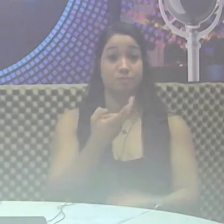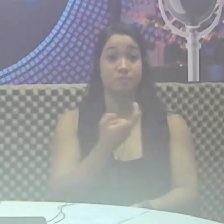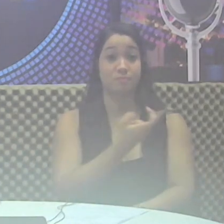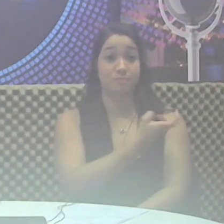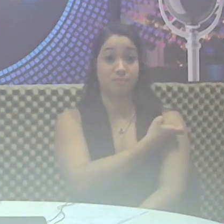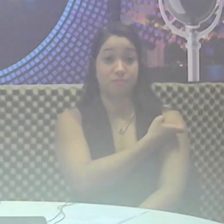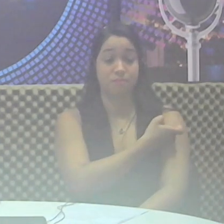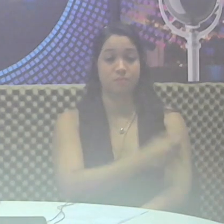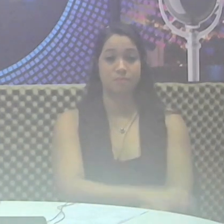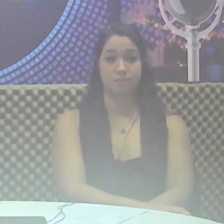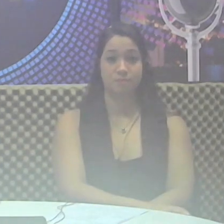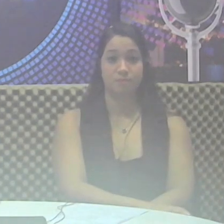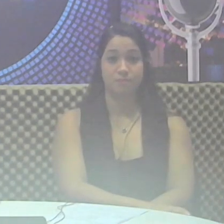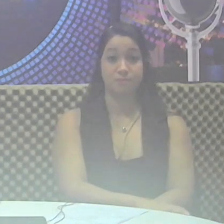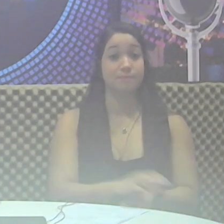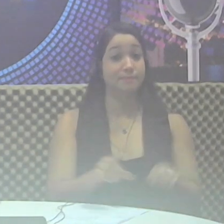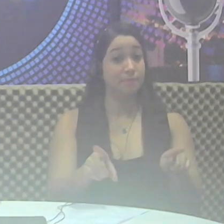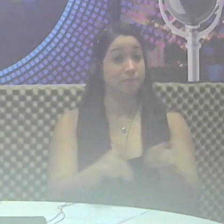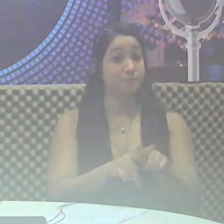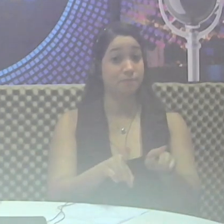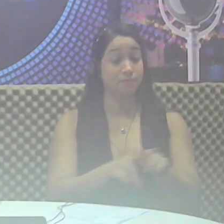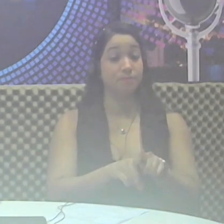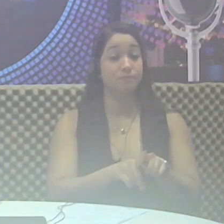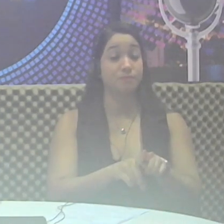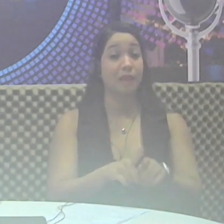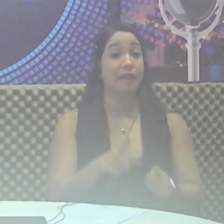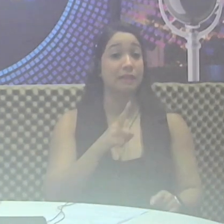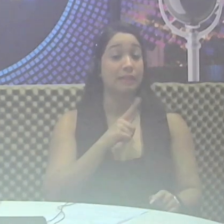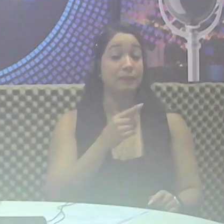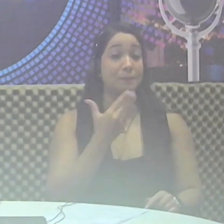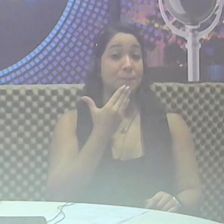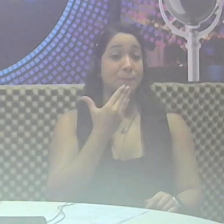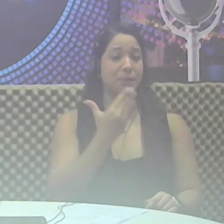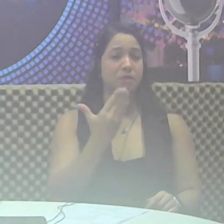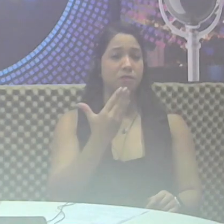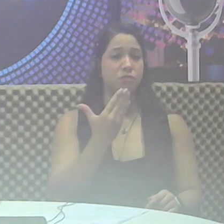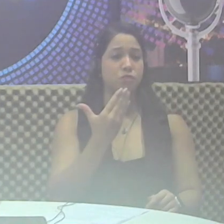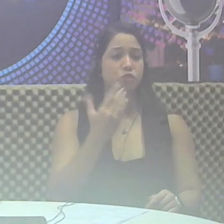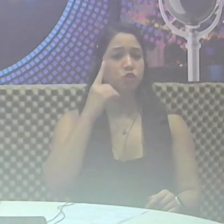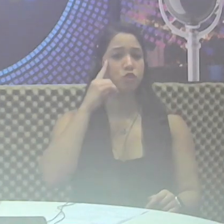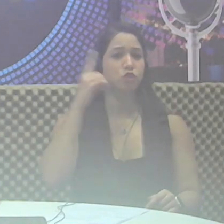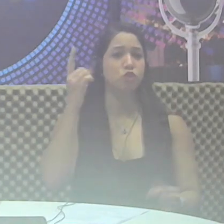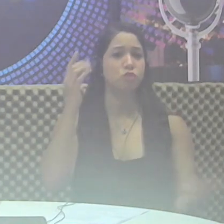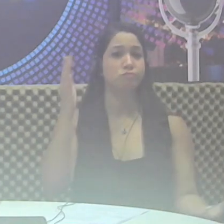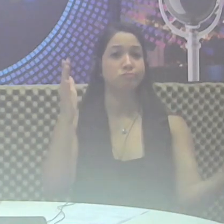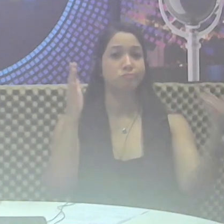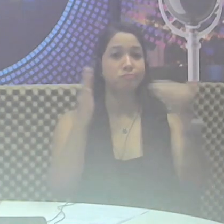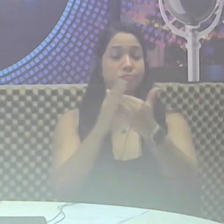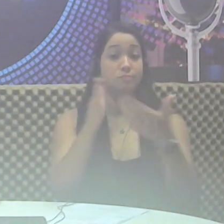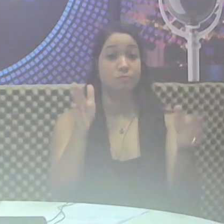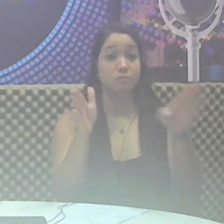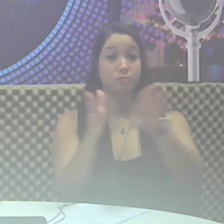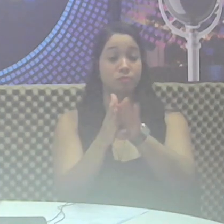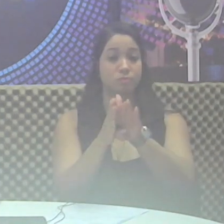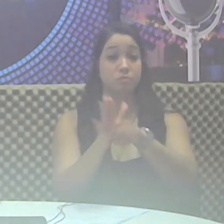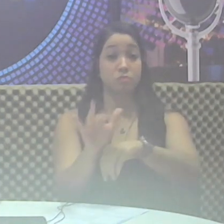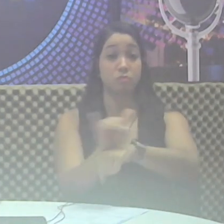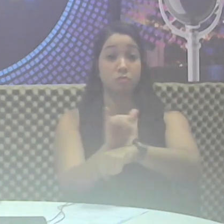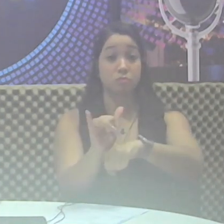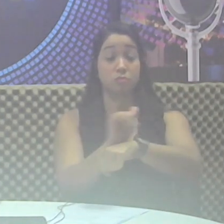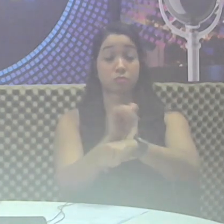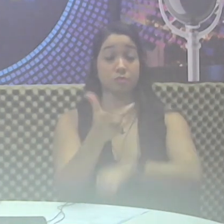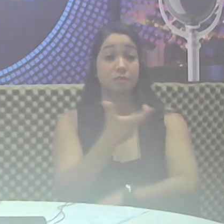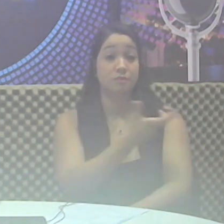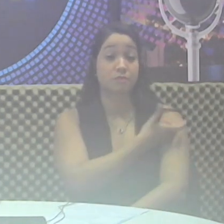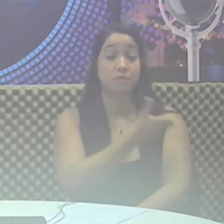Imunização. Além disso, o ofício também pede previsão do envio de doses para completar o esquema vacinal